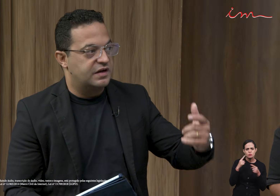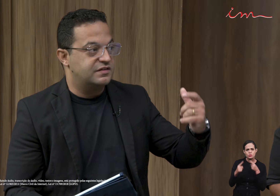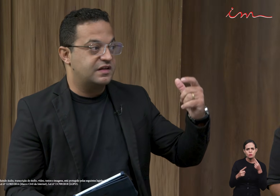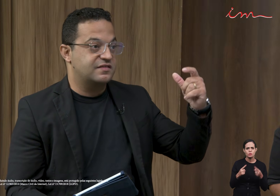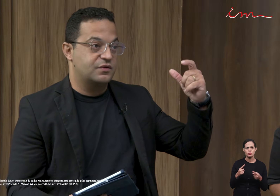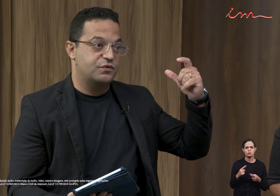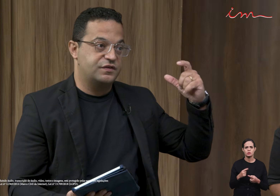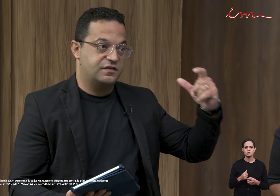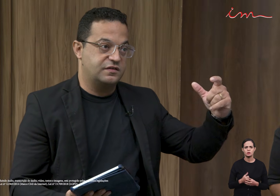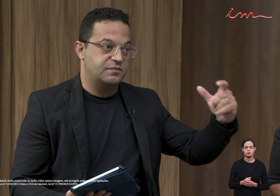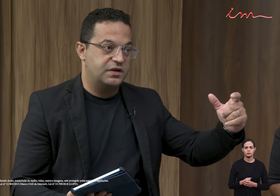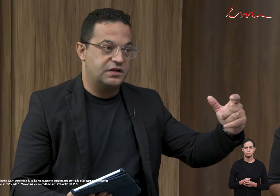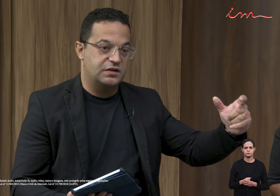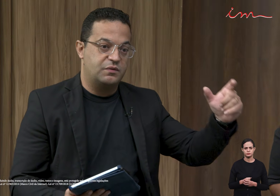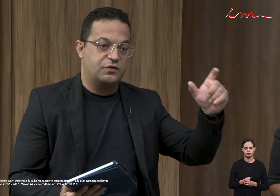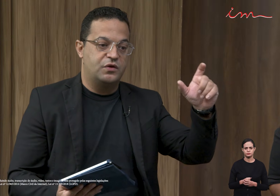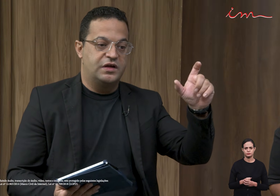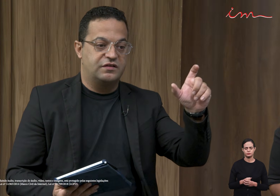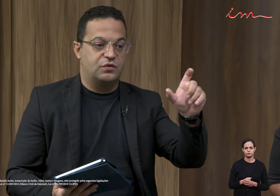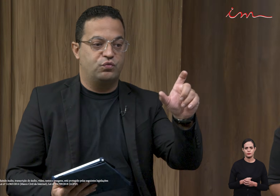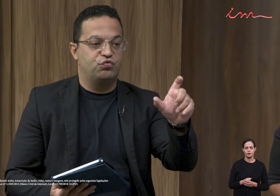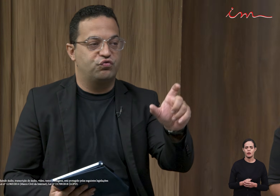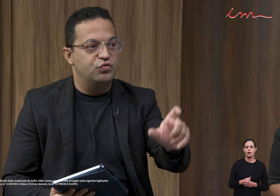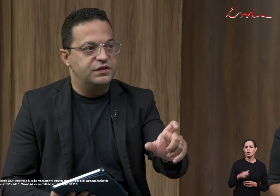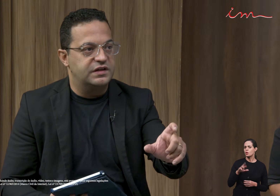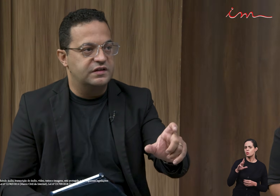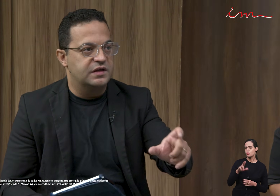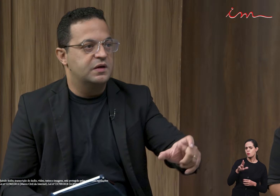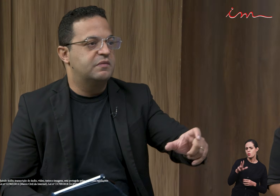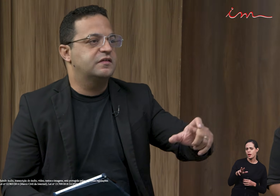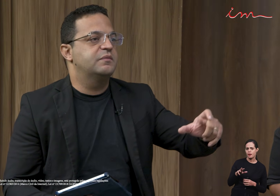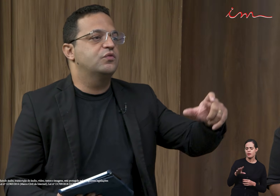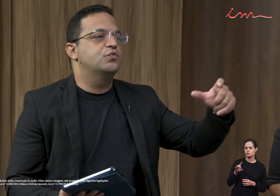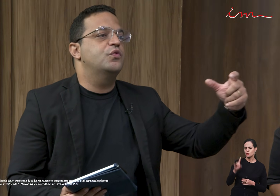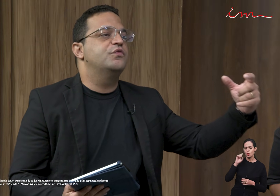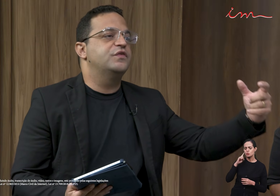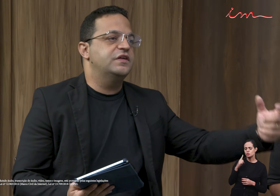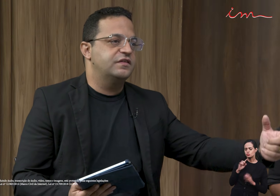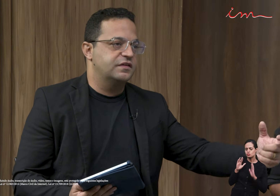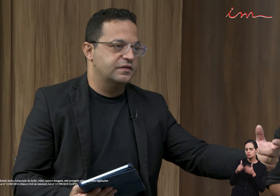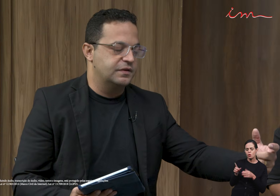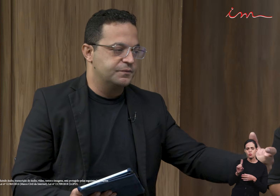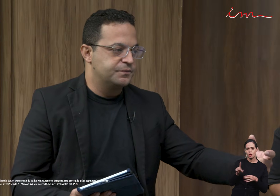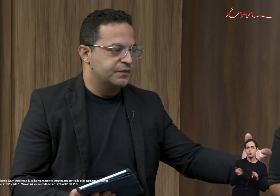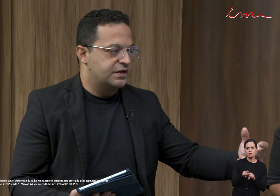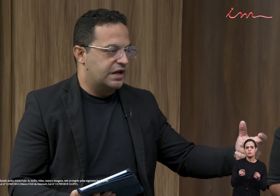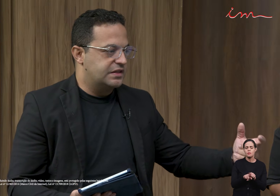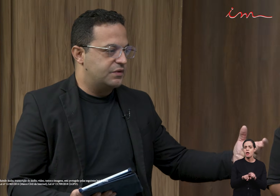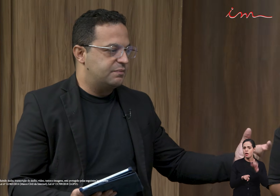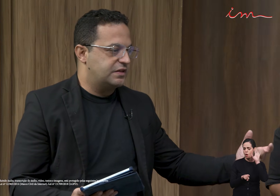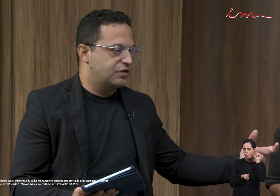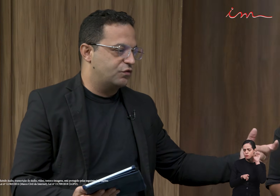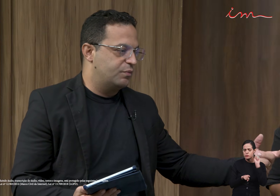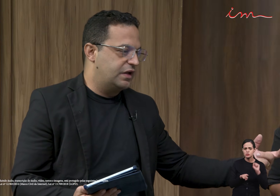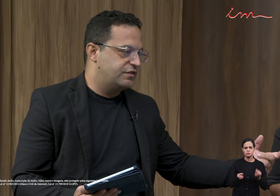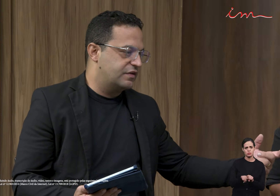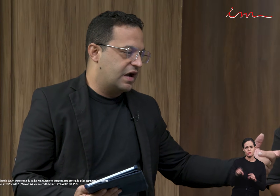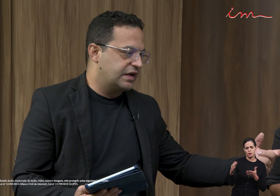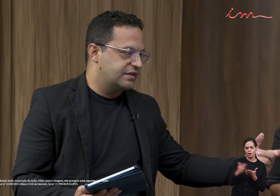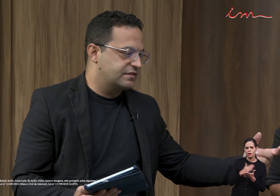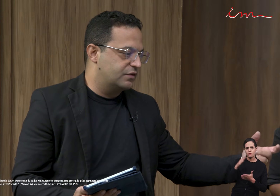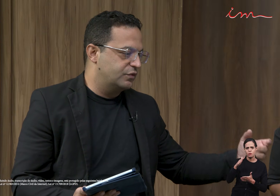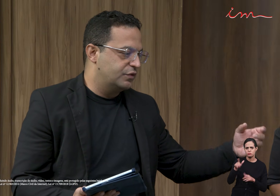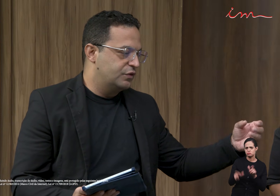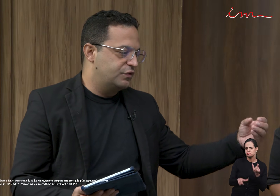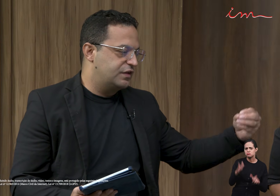entendimento, mas de ter essa consciência também que não é questão do surdo entender, mas também do ouvinte entender. E aí não remeter somente